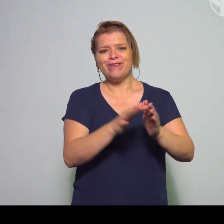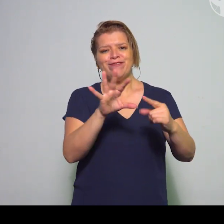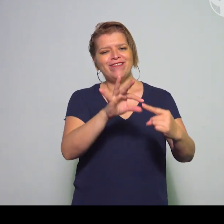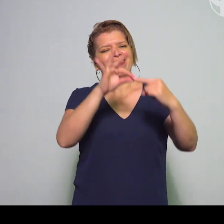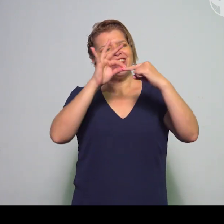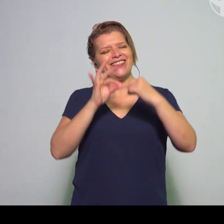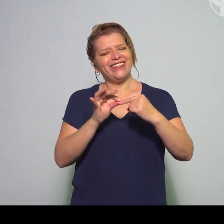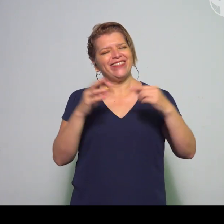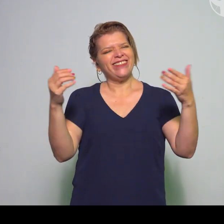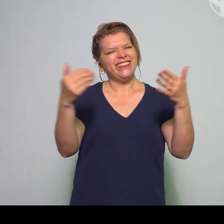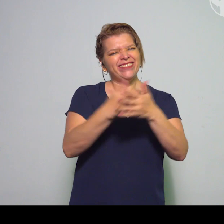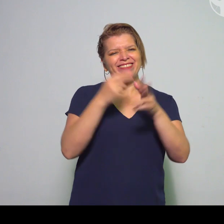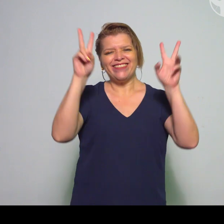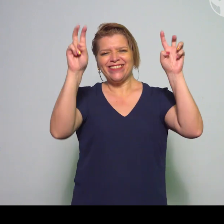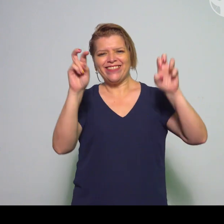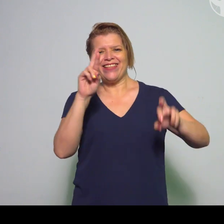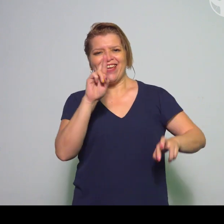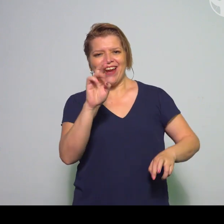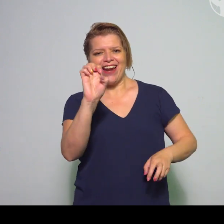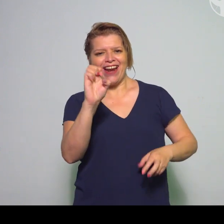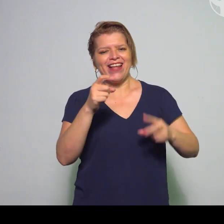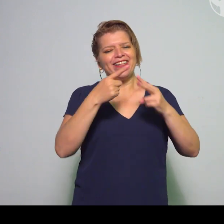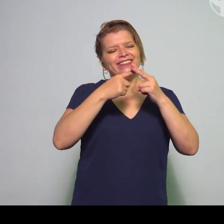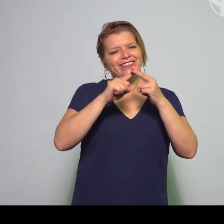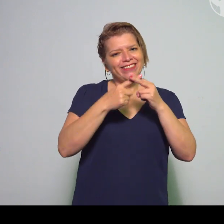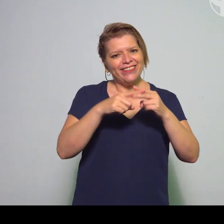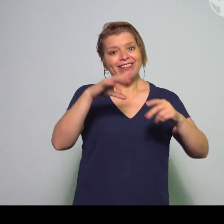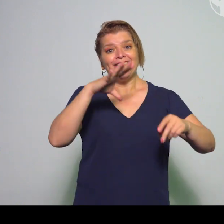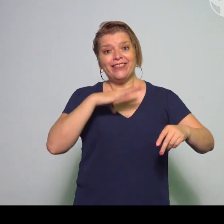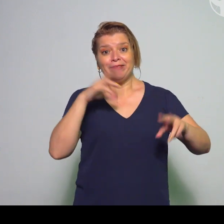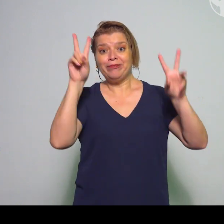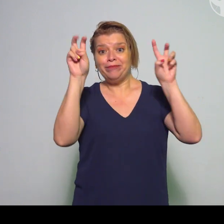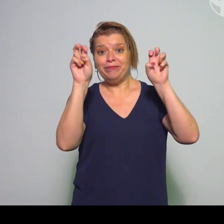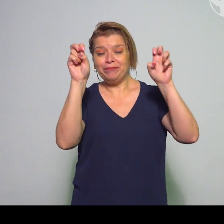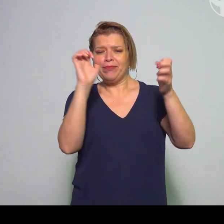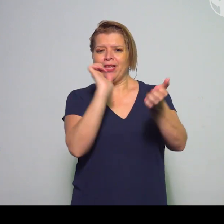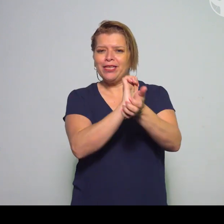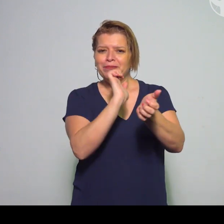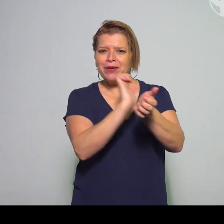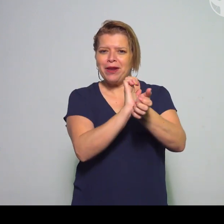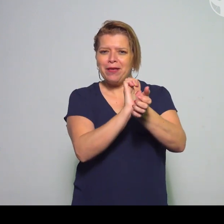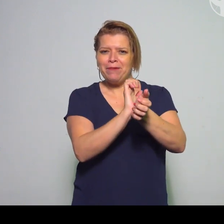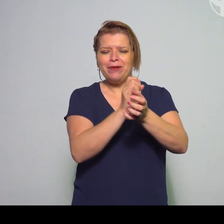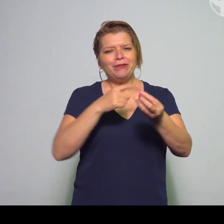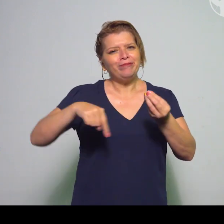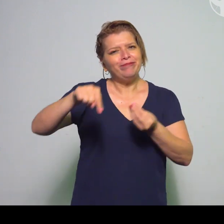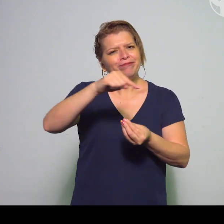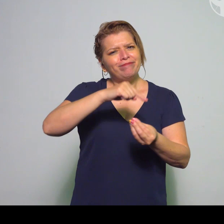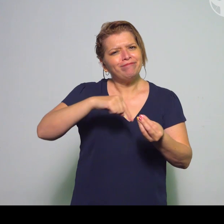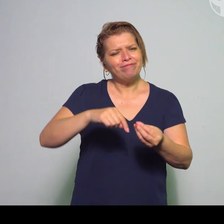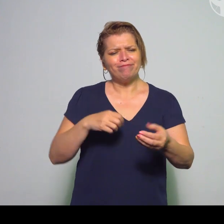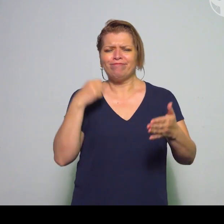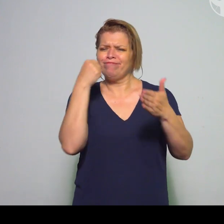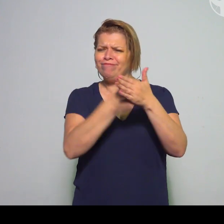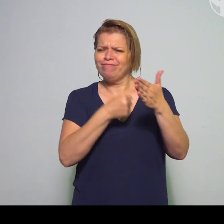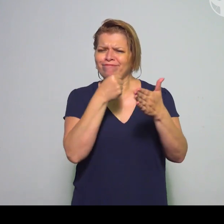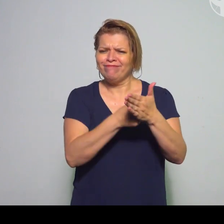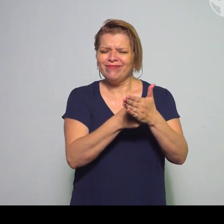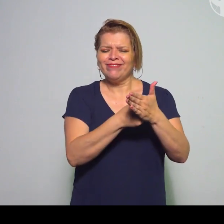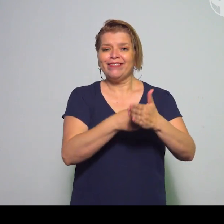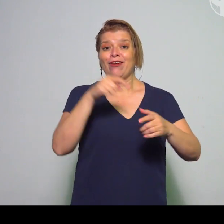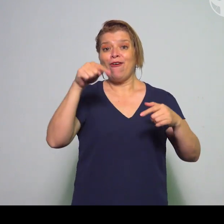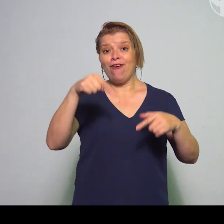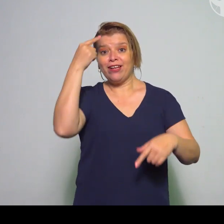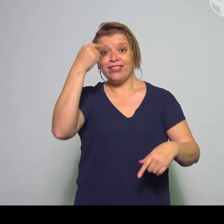especial, estamos en nuestra serie El Reinicio y hoy tendremos el tema Esperanza para familias en crisis. Hoy es